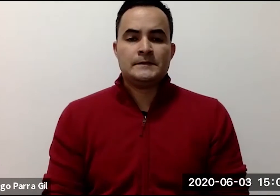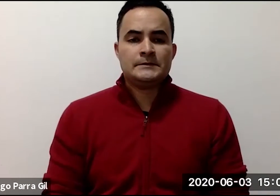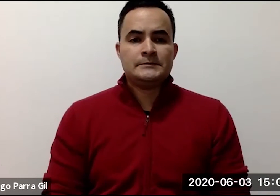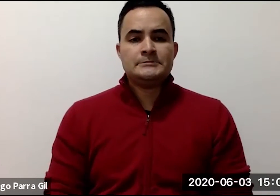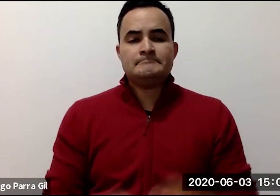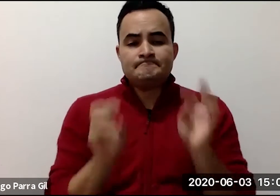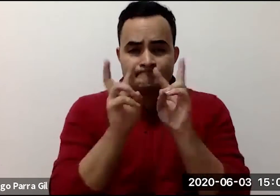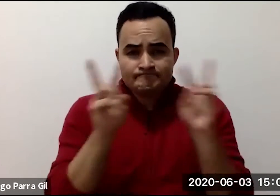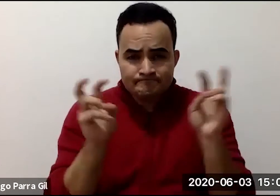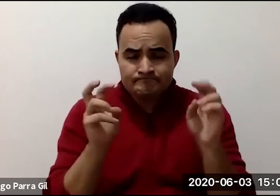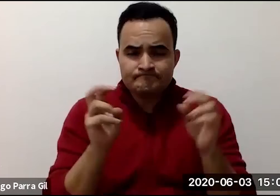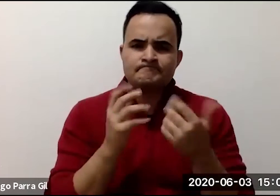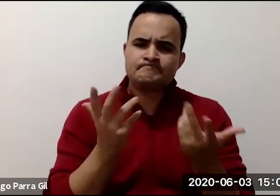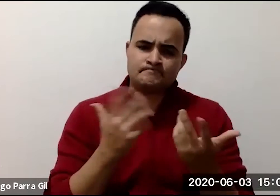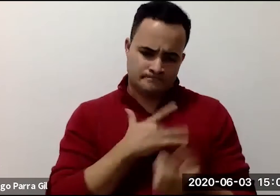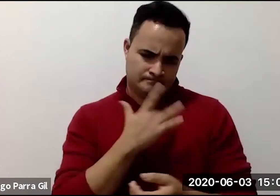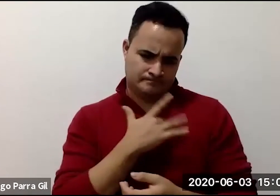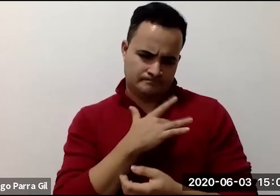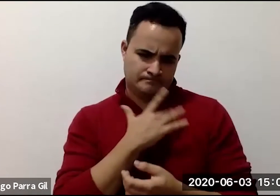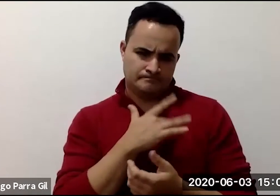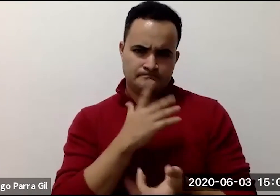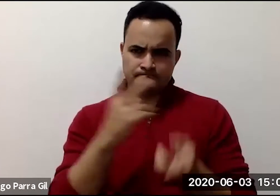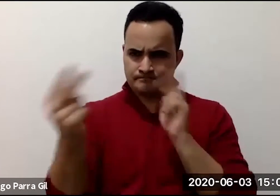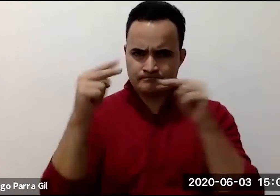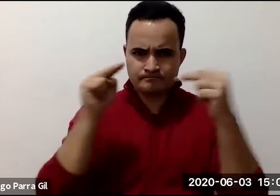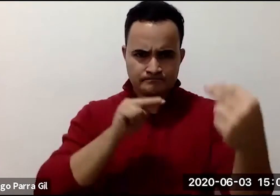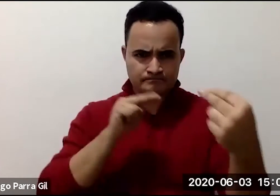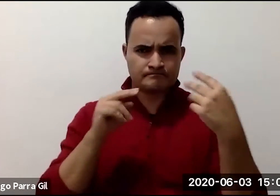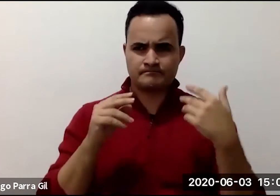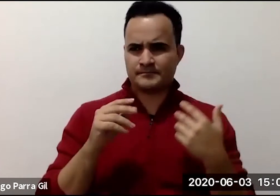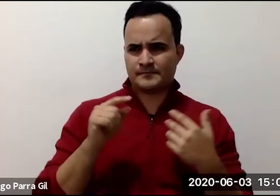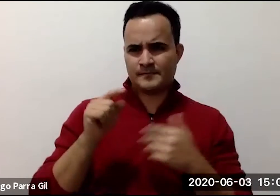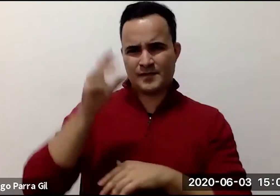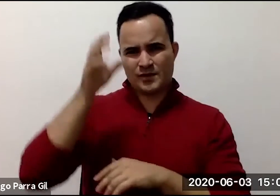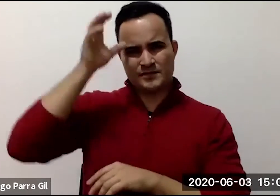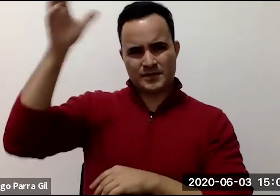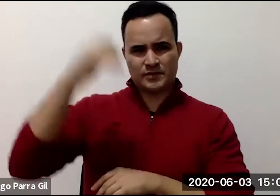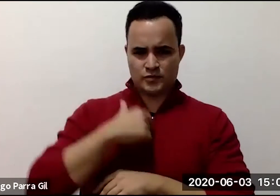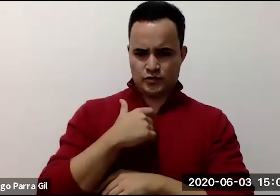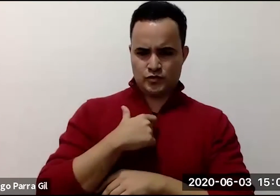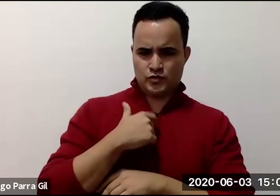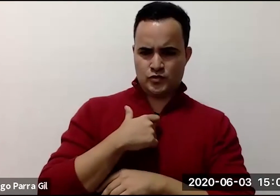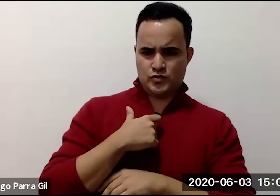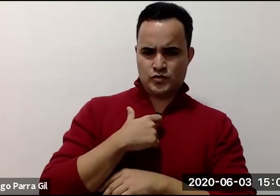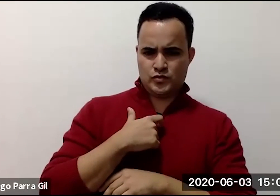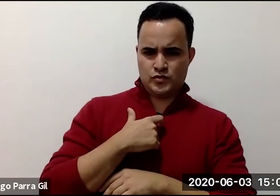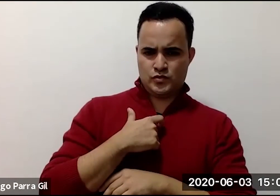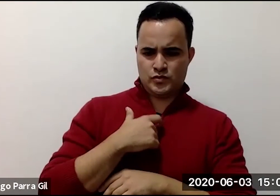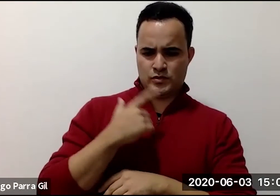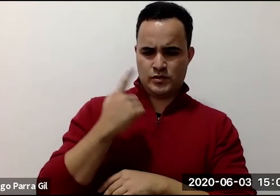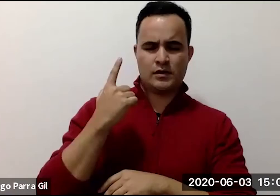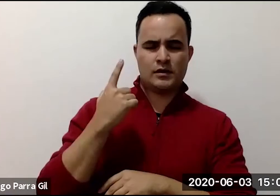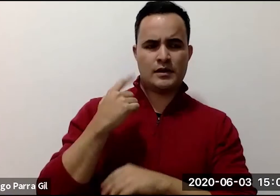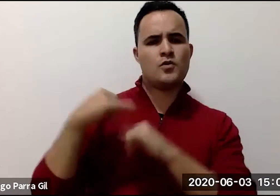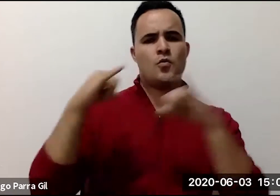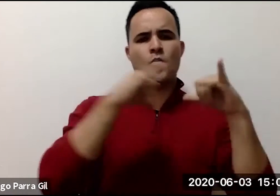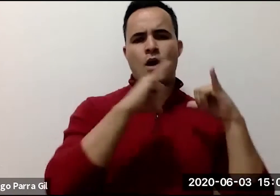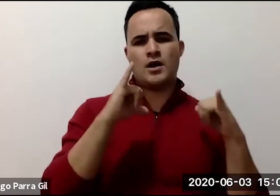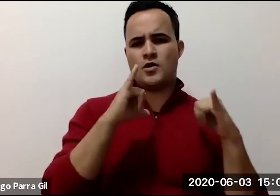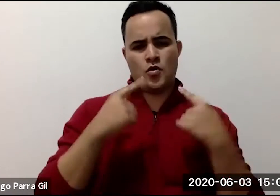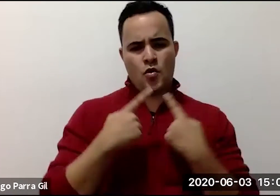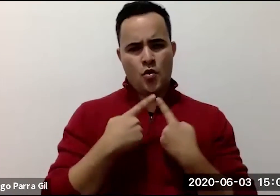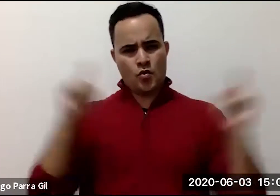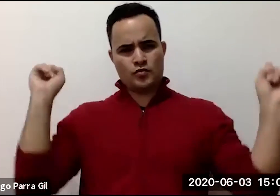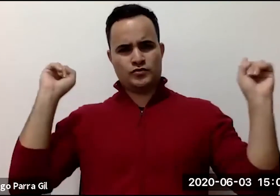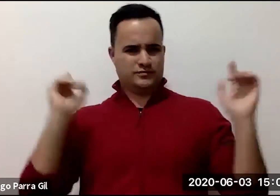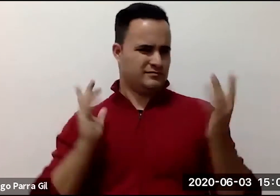sentirse, percibirse como anormal o en anormalidad más bien, voy a hacer referencia a